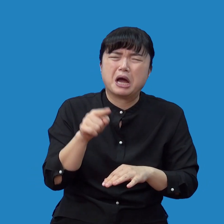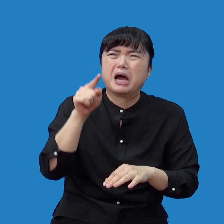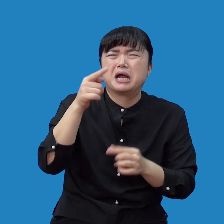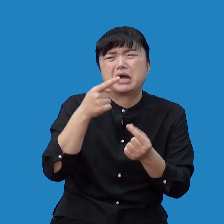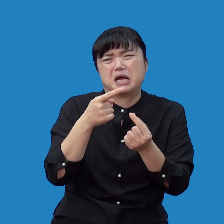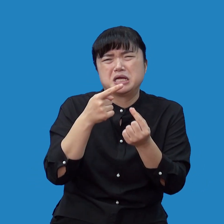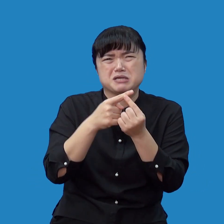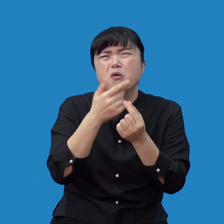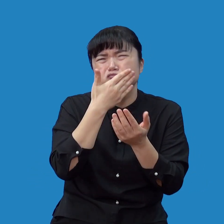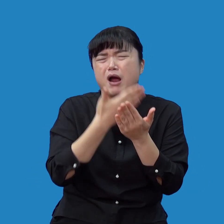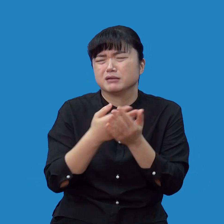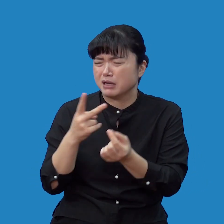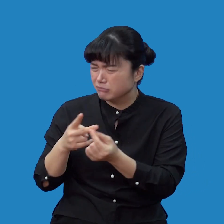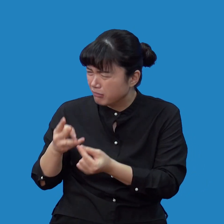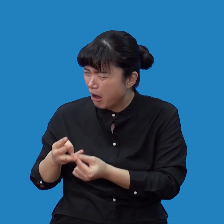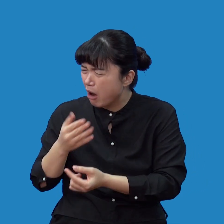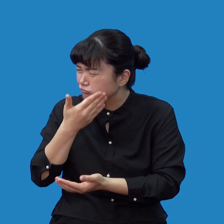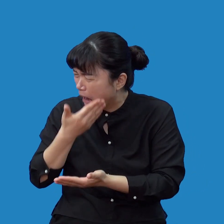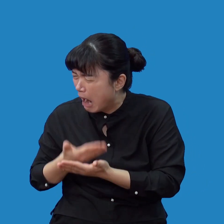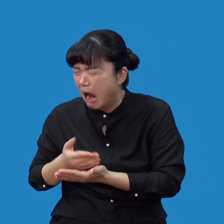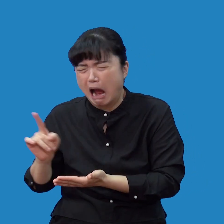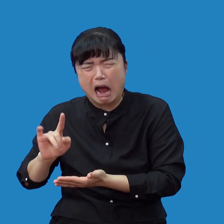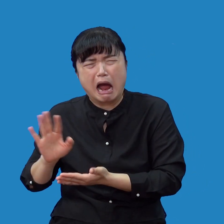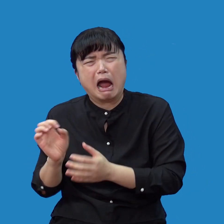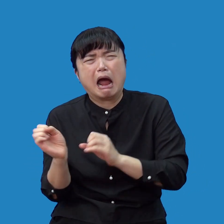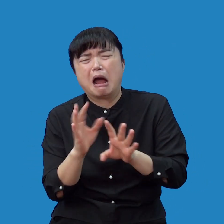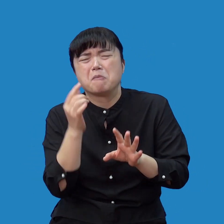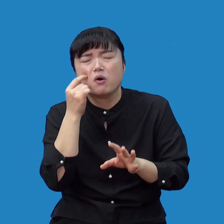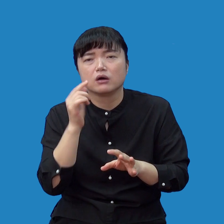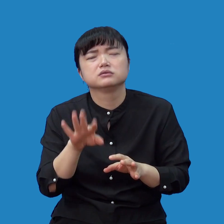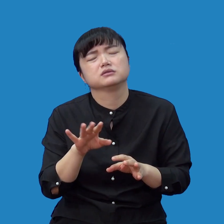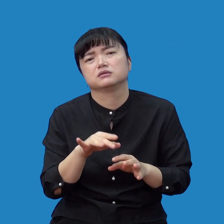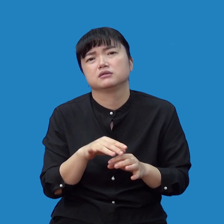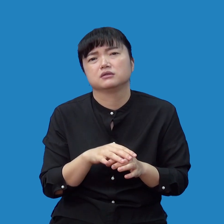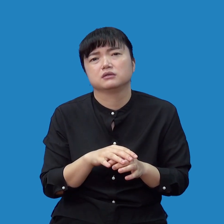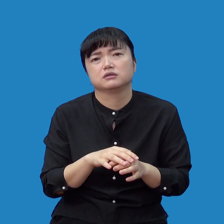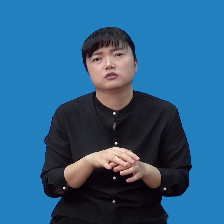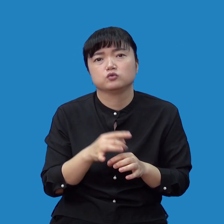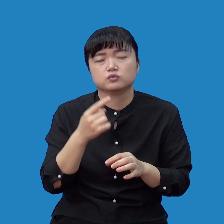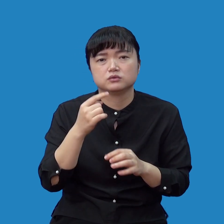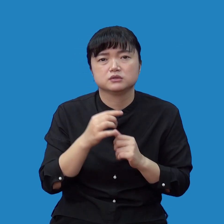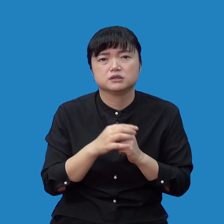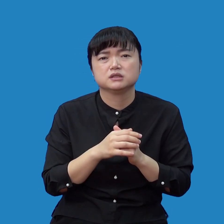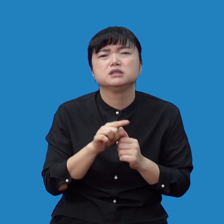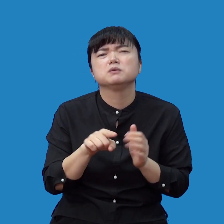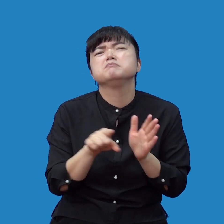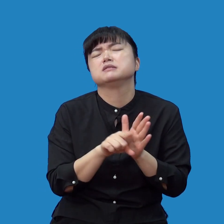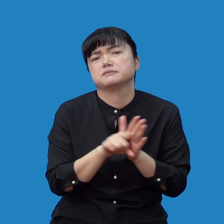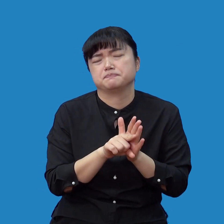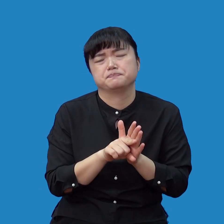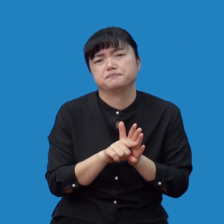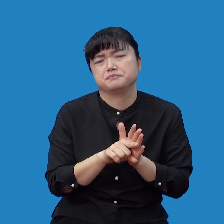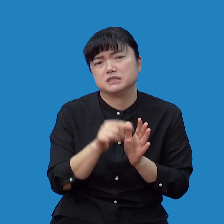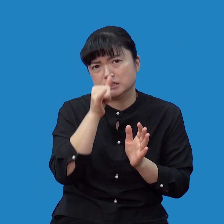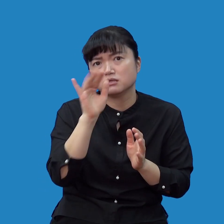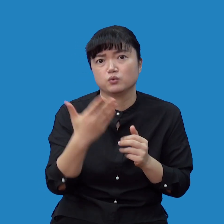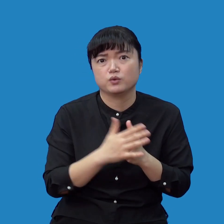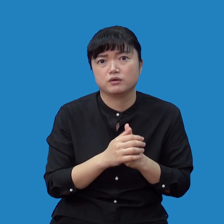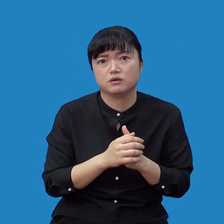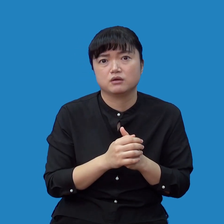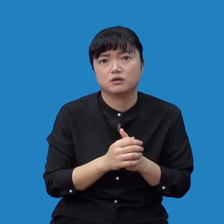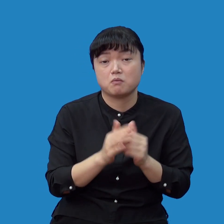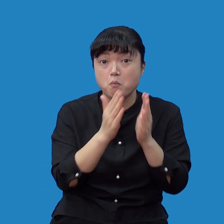아닙니다. 눈에 보이는 가치보다 보이지 않는 가치를 더 중요하게 여기는 믿음입니다. 바로 모세는 그래서